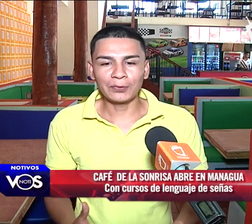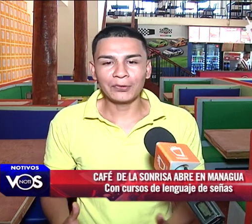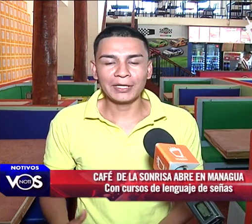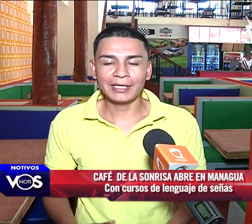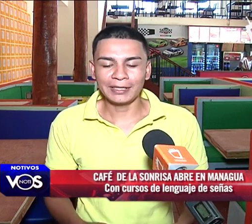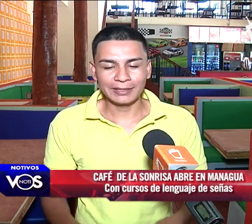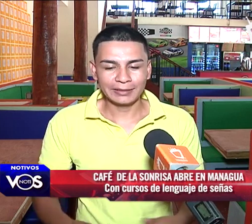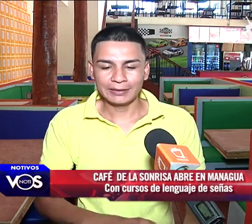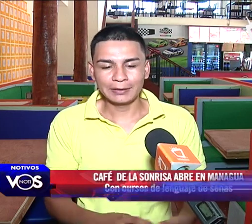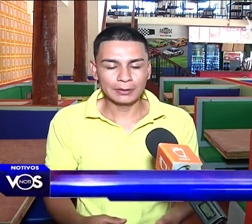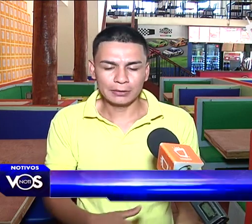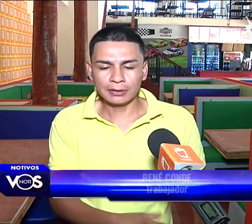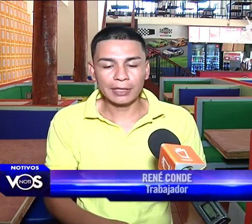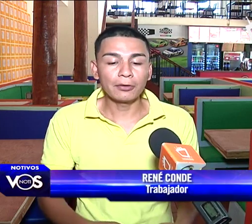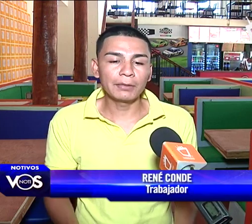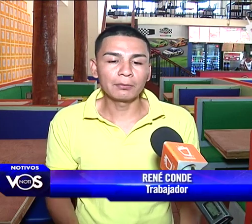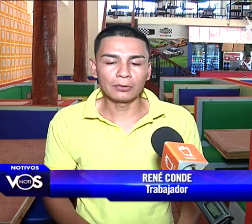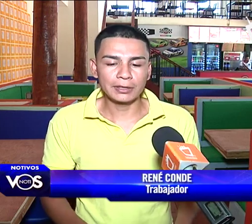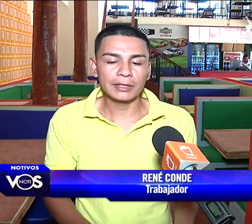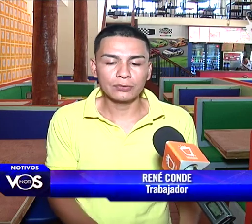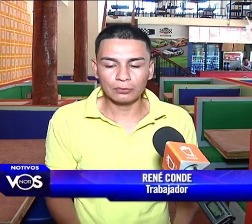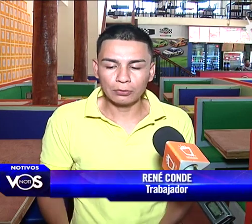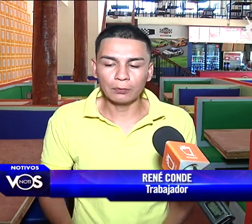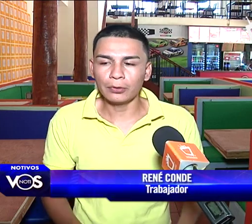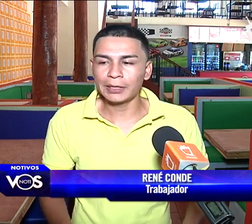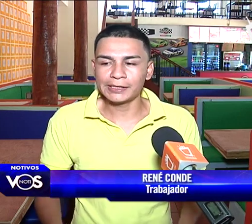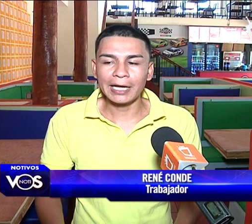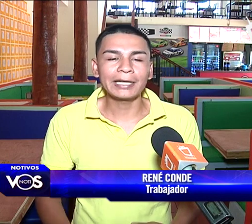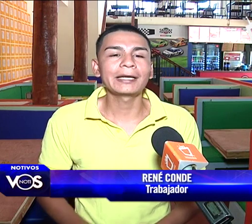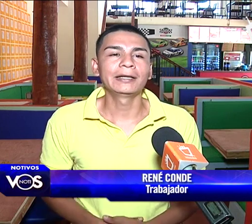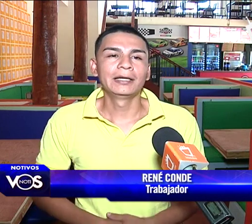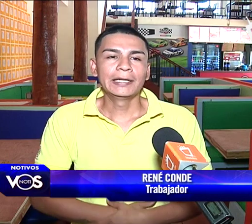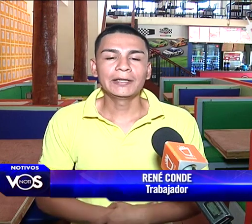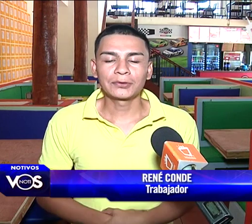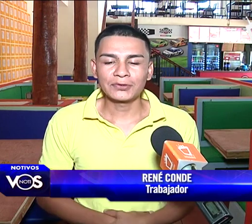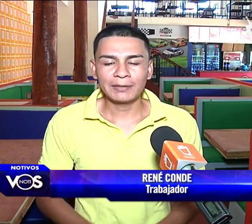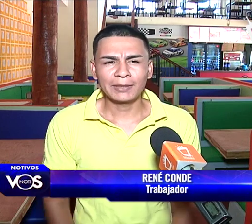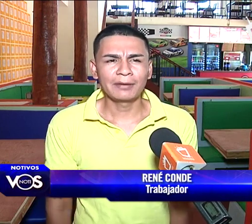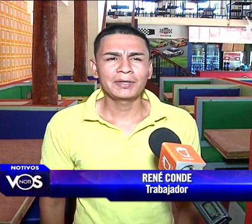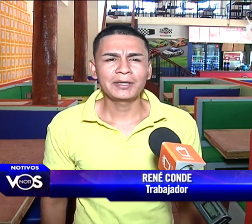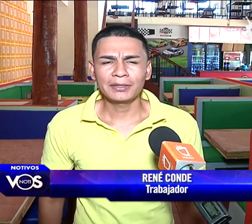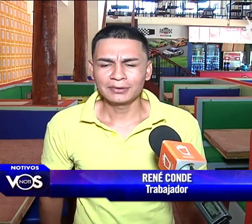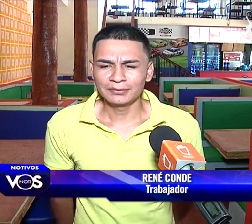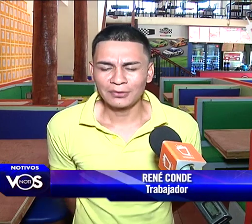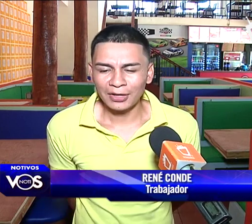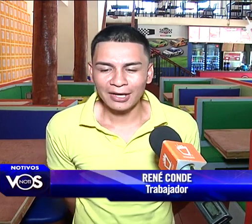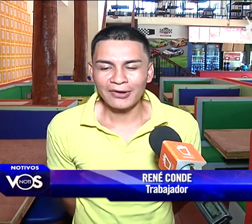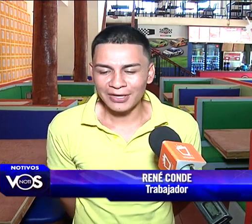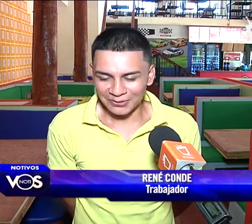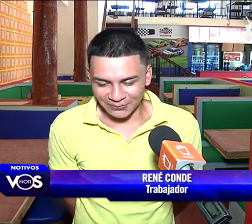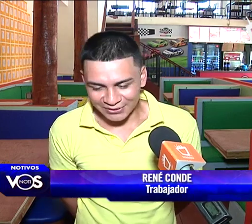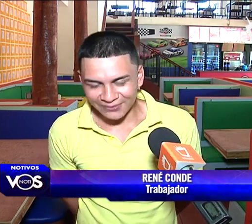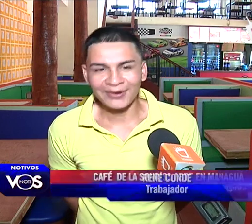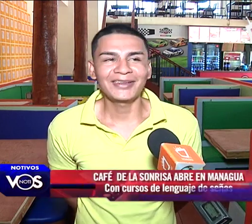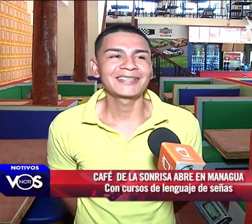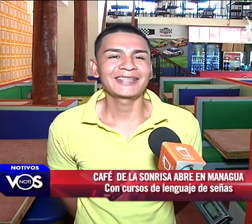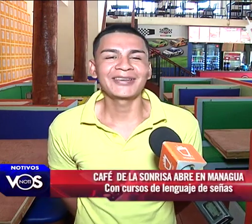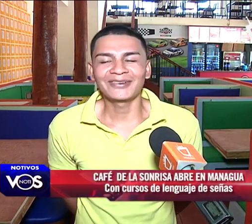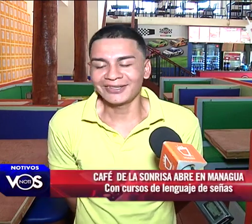de, entre ellos mismos, hacían su grupo de charlas. Entonces para mí lo que estaba viendo y observaba y decía yo, ¿qué